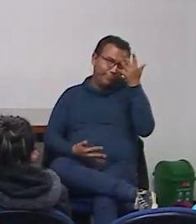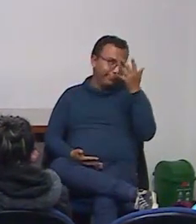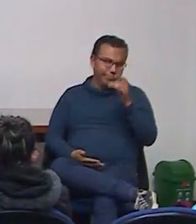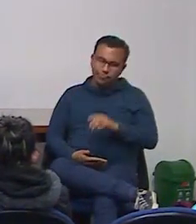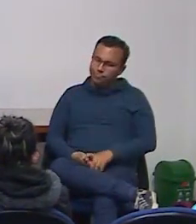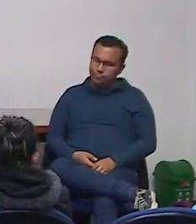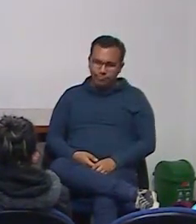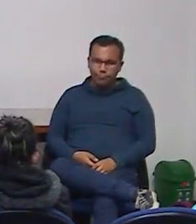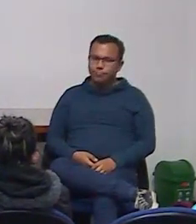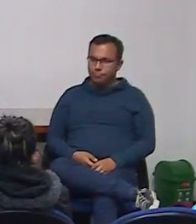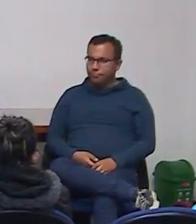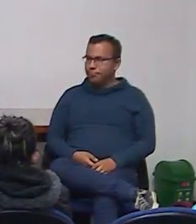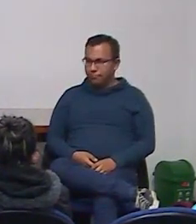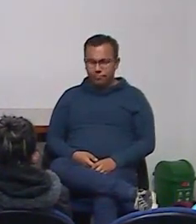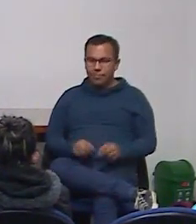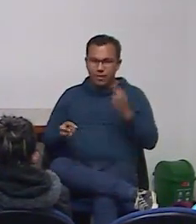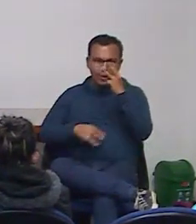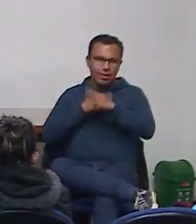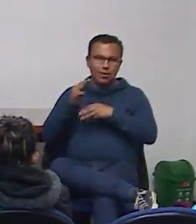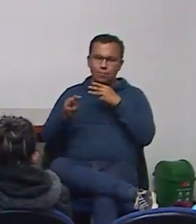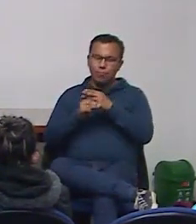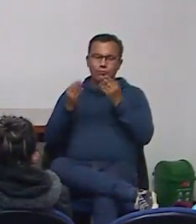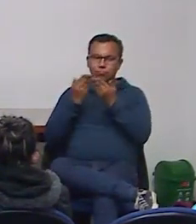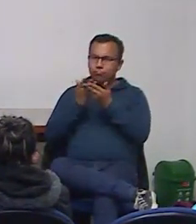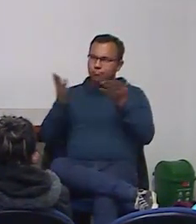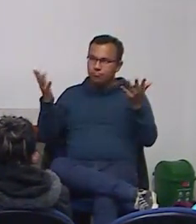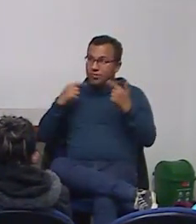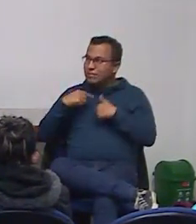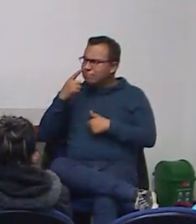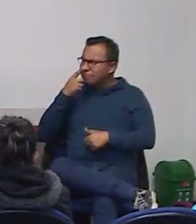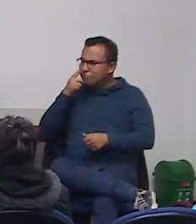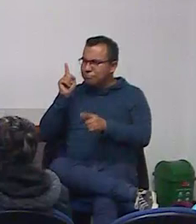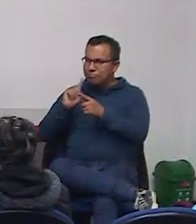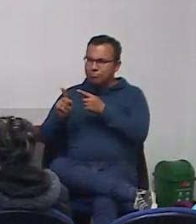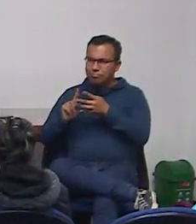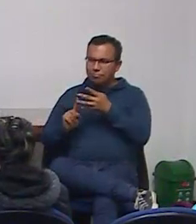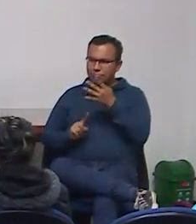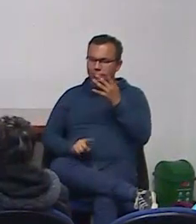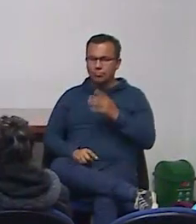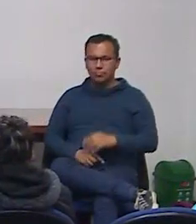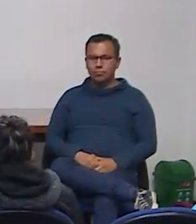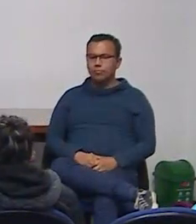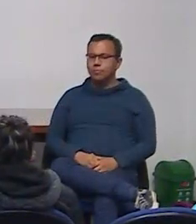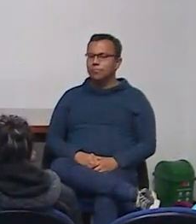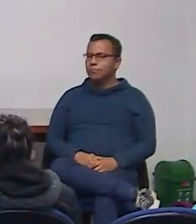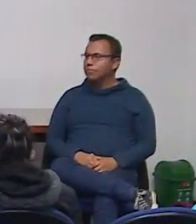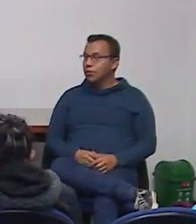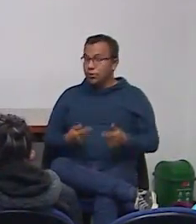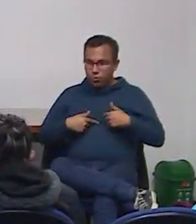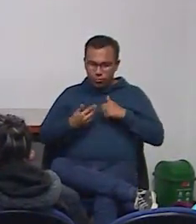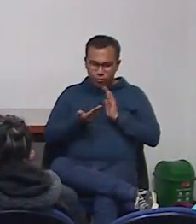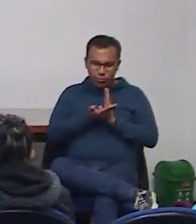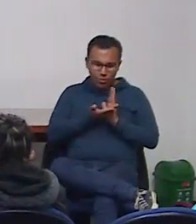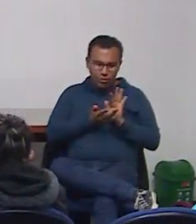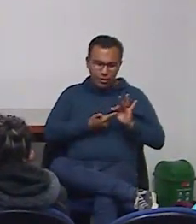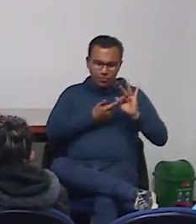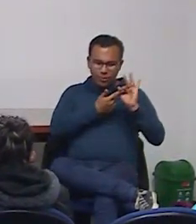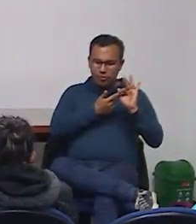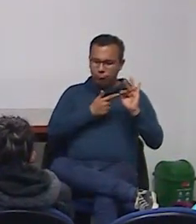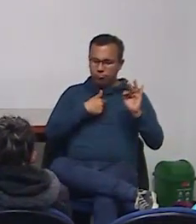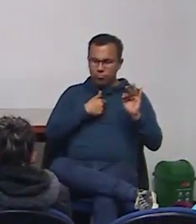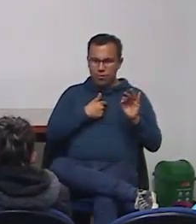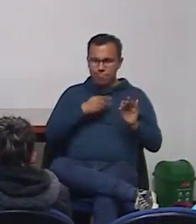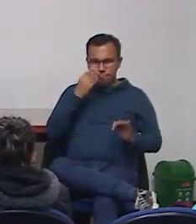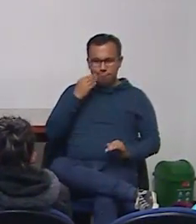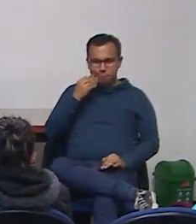sea es el el el mundo es una cosa para explorarla y la educación especial sin yo soy educador especial